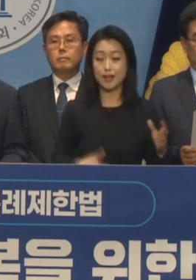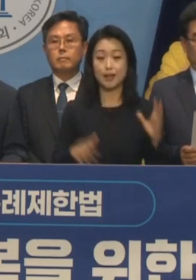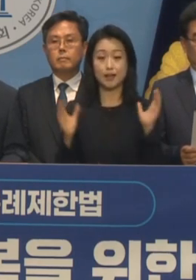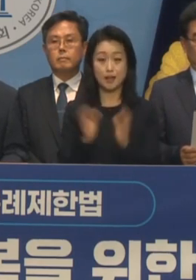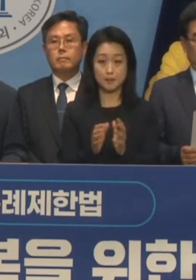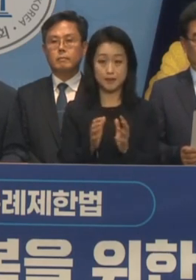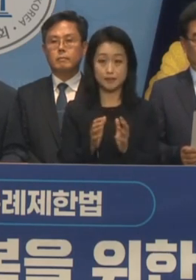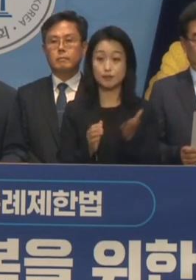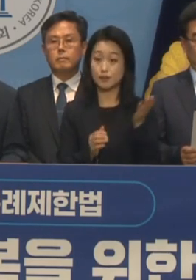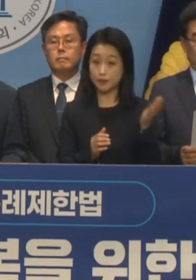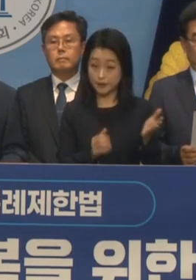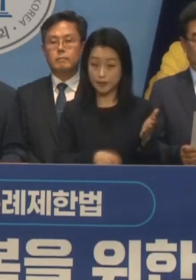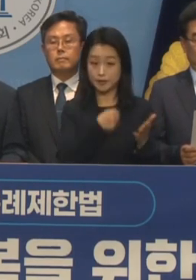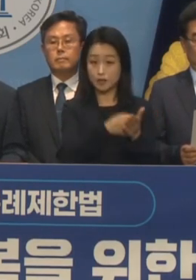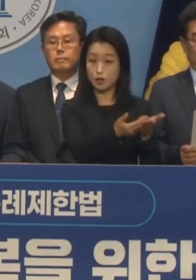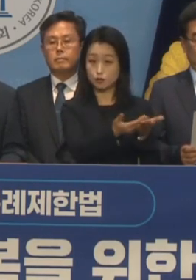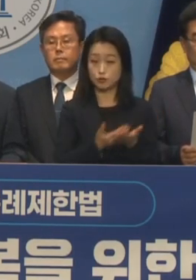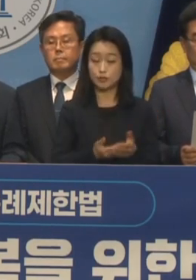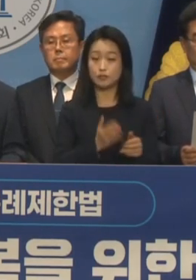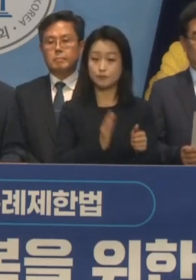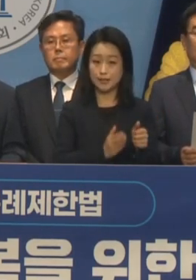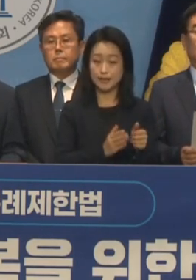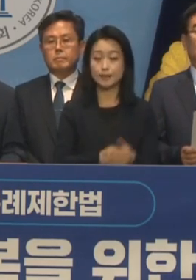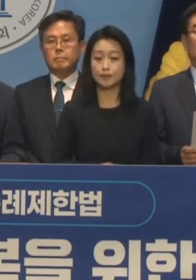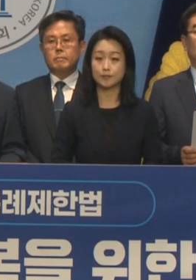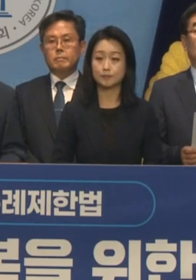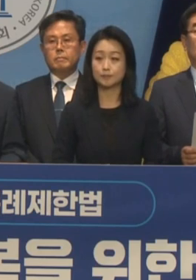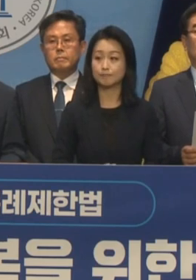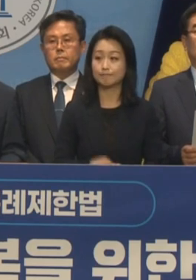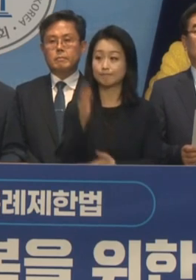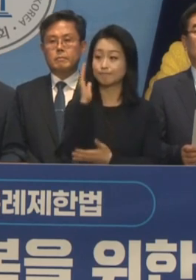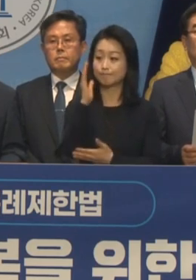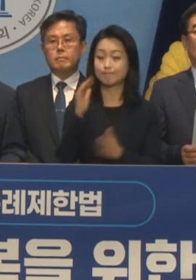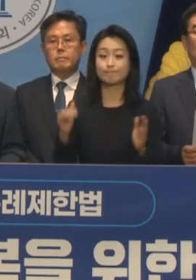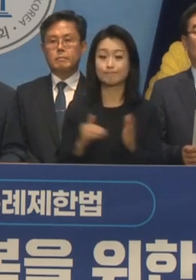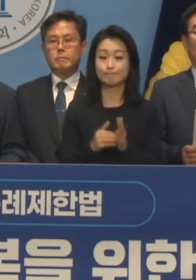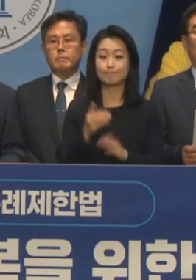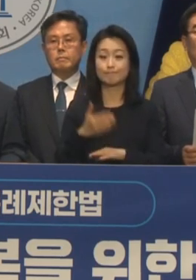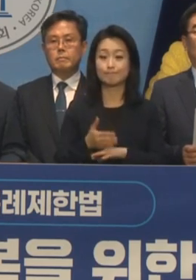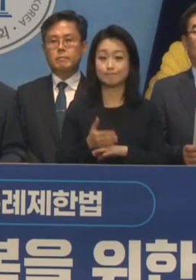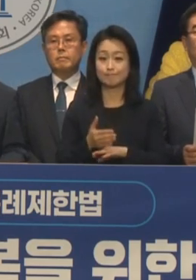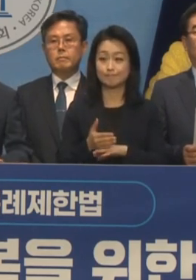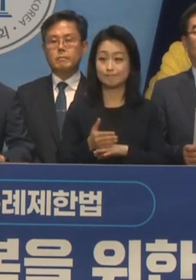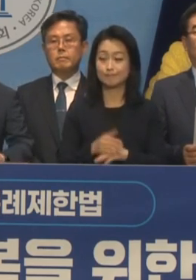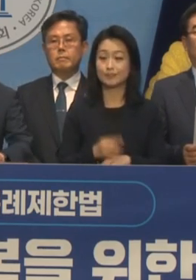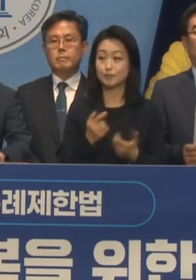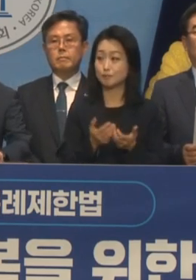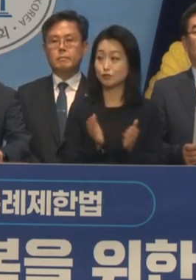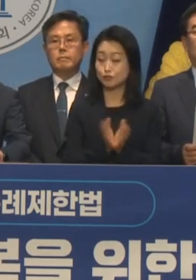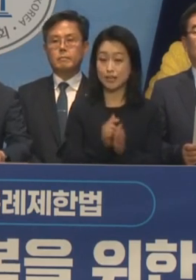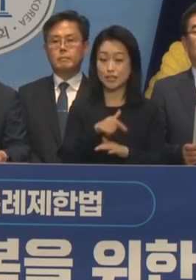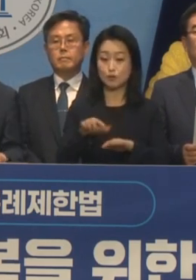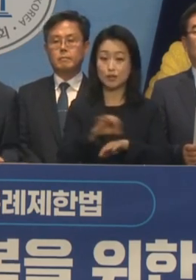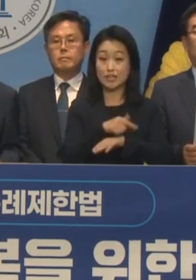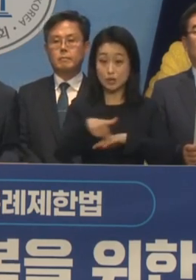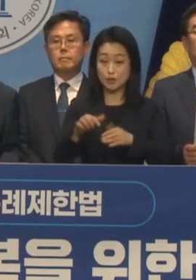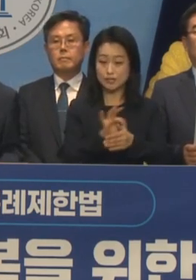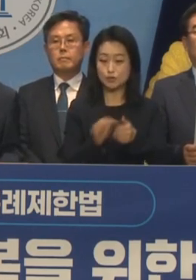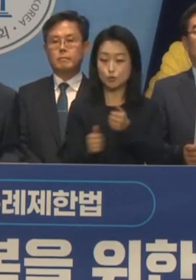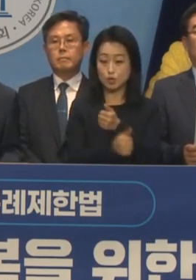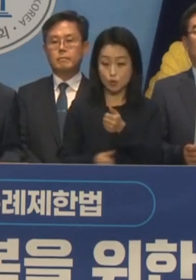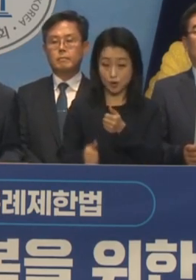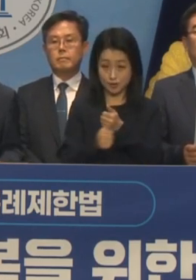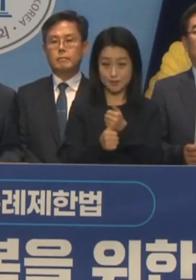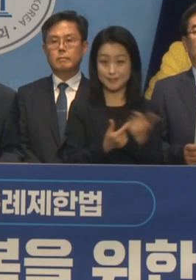여당의 전향적 결단을 당부드리며 기자회견을 마치겠습니다. 감사합니다. 더불어민주당 기획재정위원회